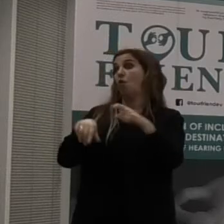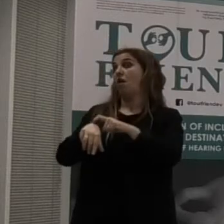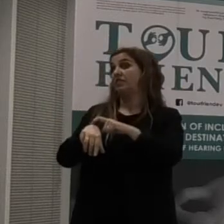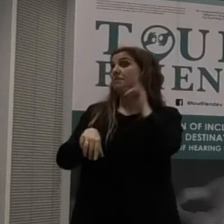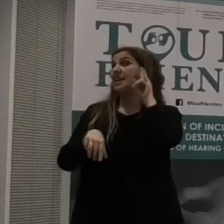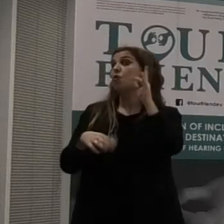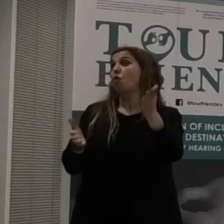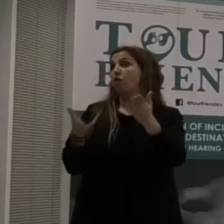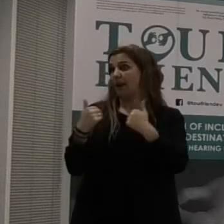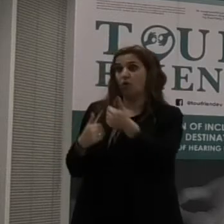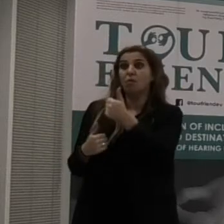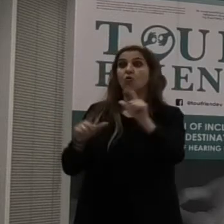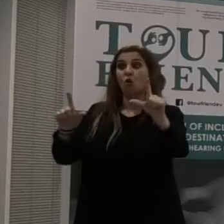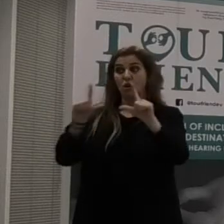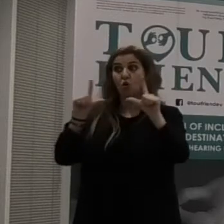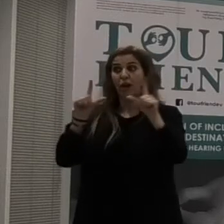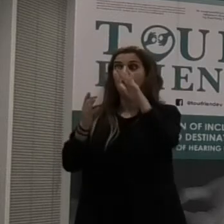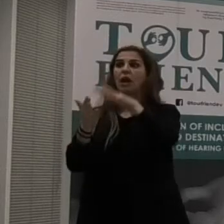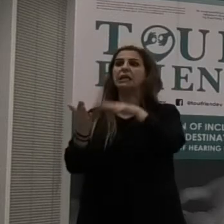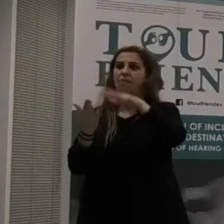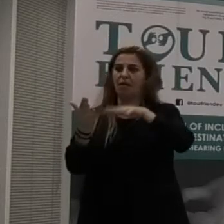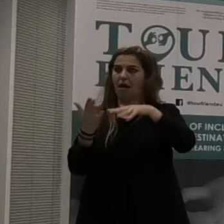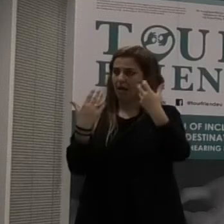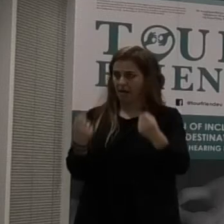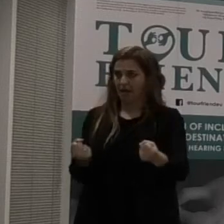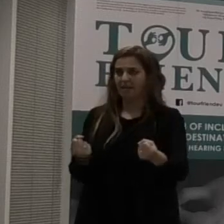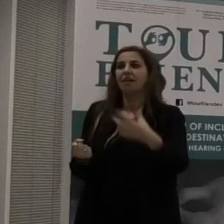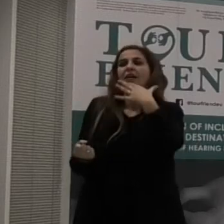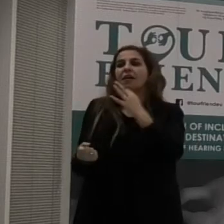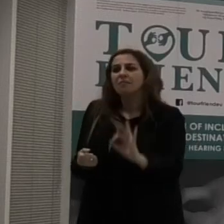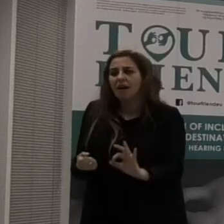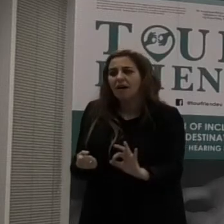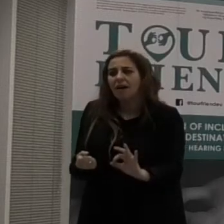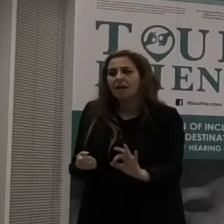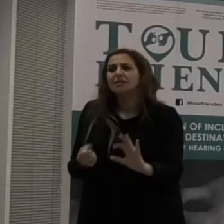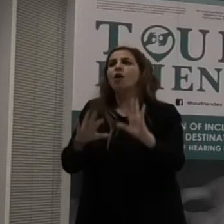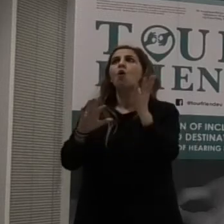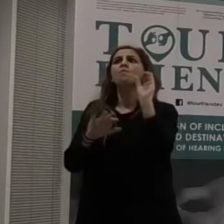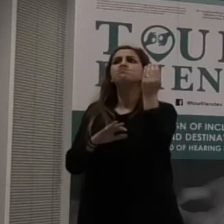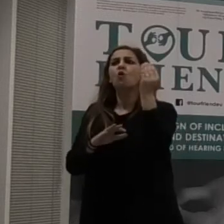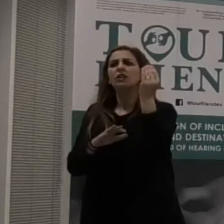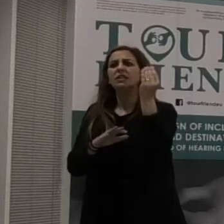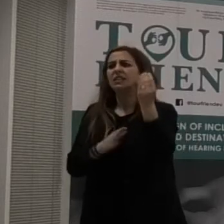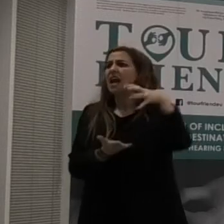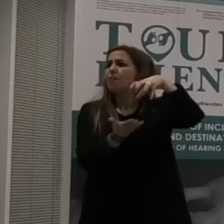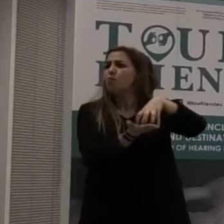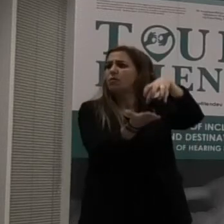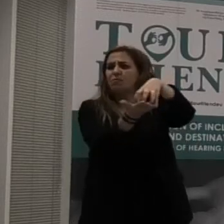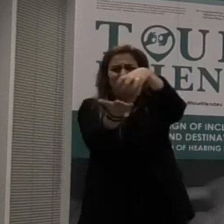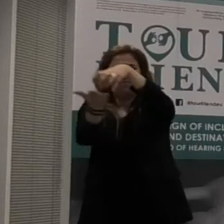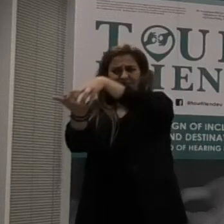στιγμή, βασιζόμαστε σε εικόνες και λέξεις, να μεταφέρουμε τις ιστορίες από τα διάφορα πολιτιστικά μνημεία της πόλης